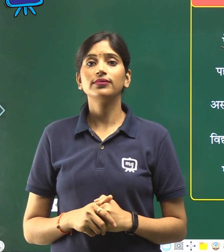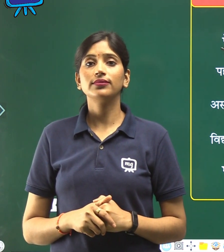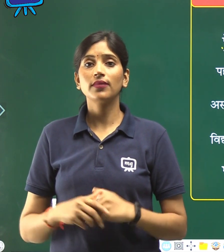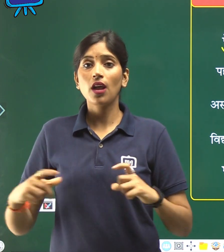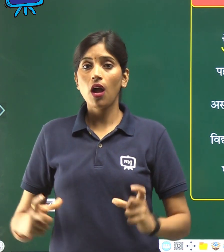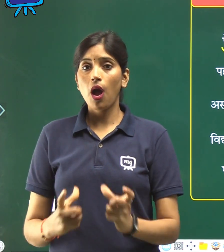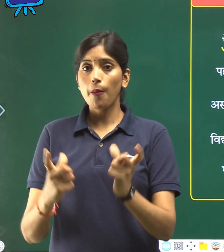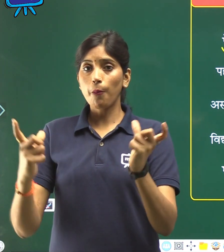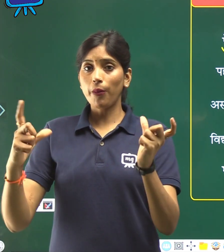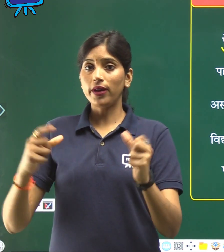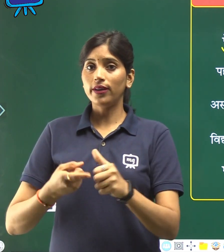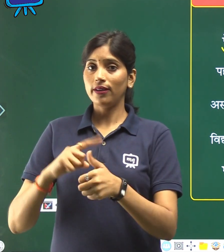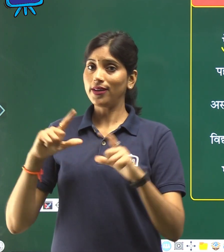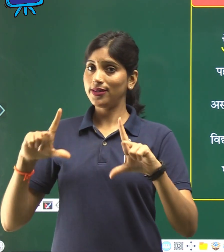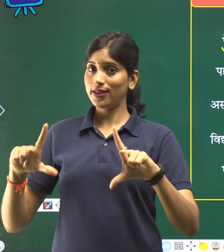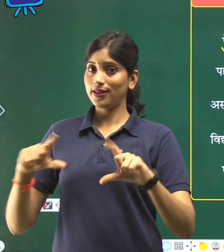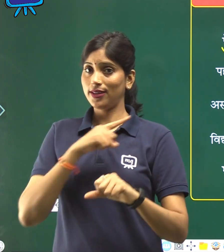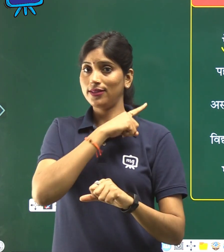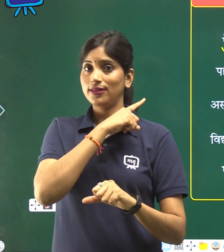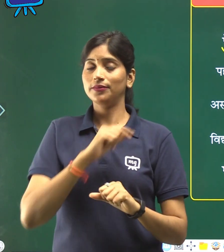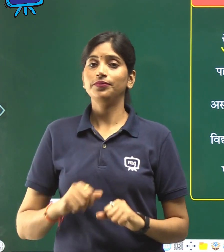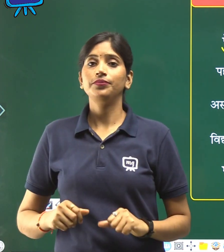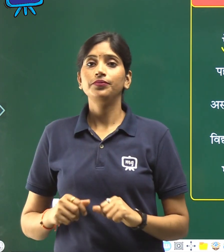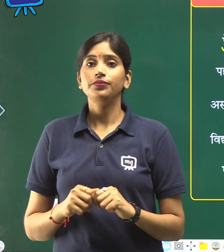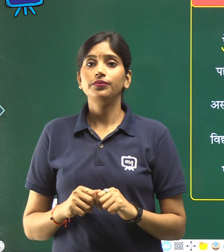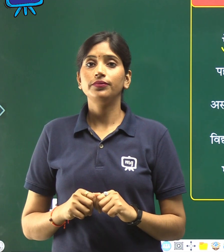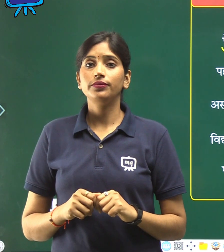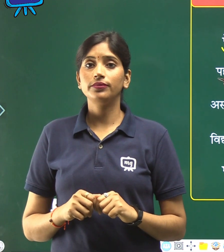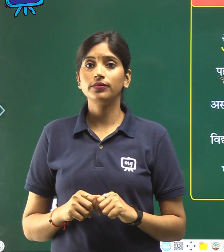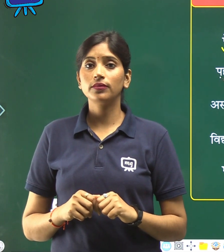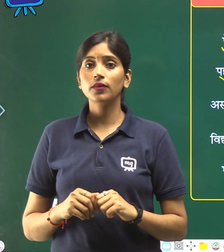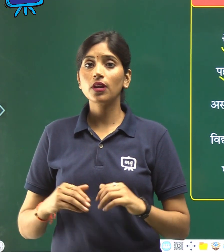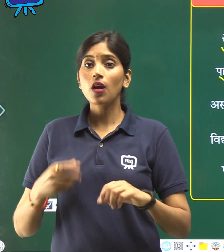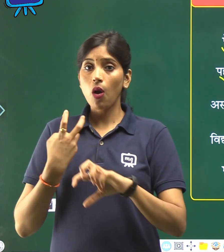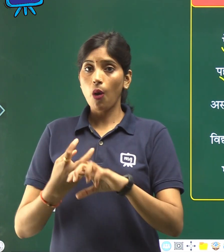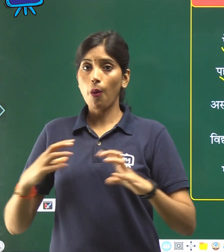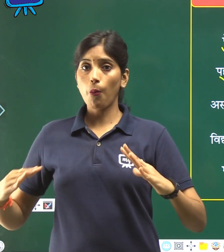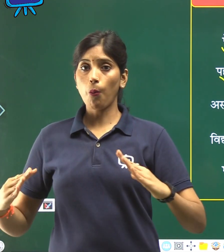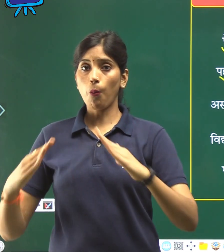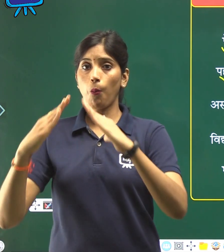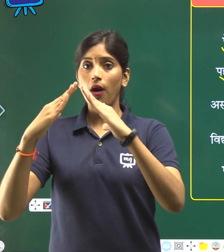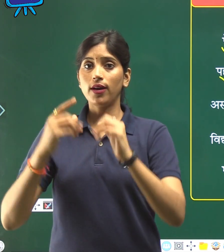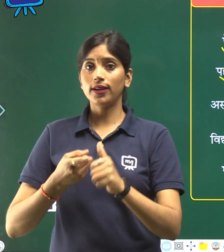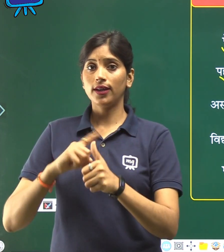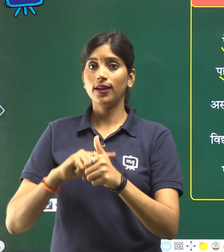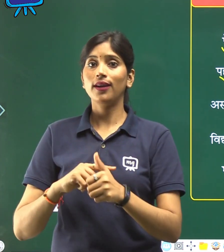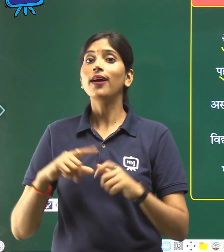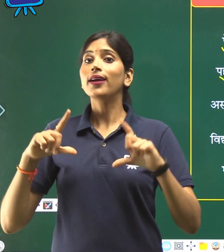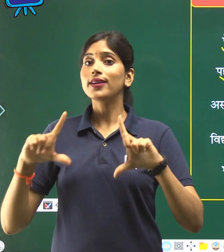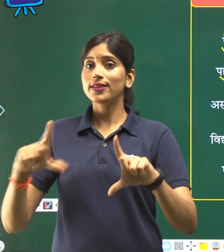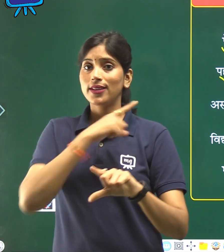पेड़ का संकेत, पहाड़ी का यह